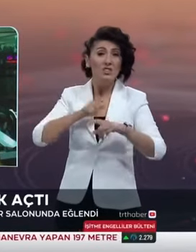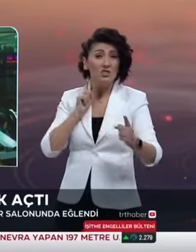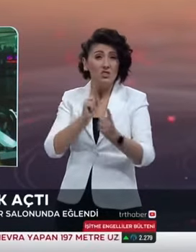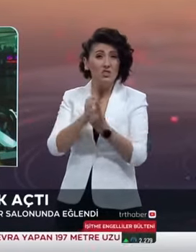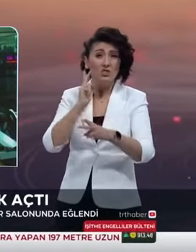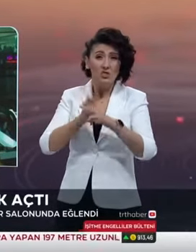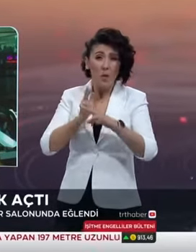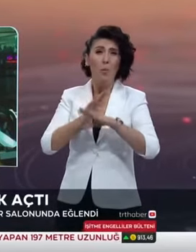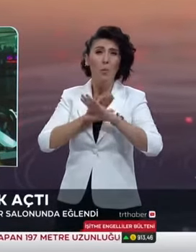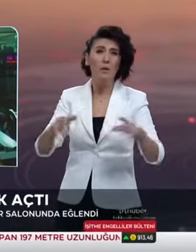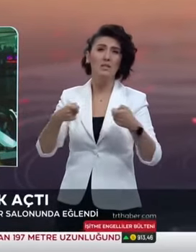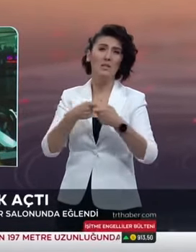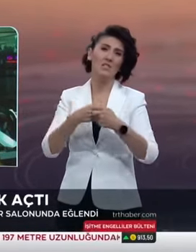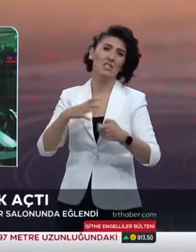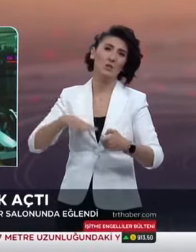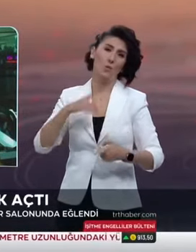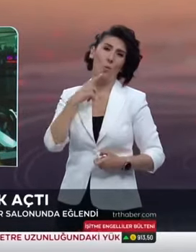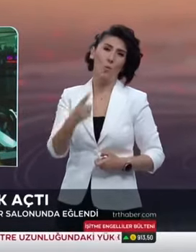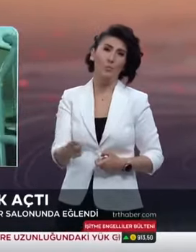savaşın bitmesini istiyorum.